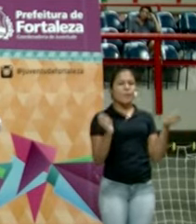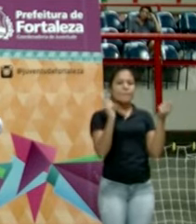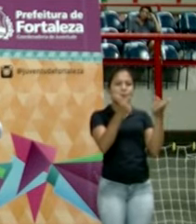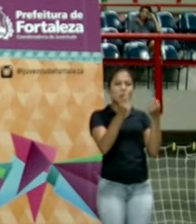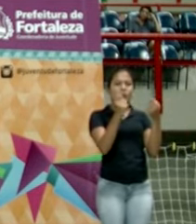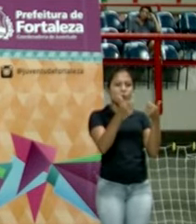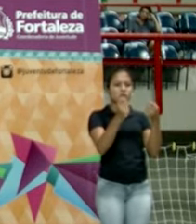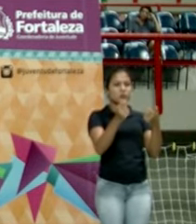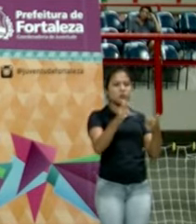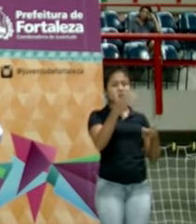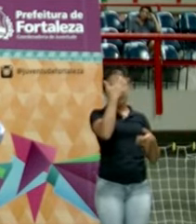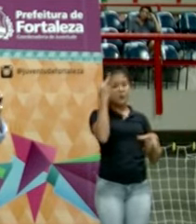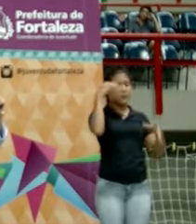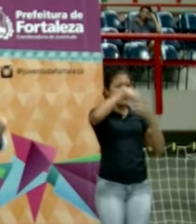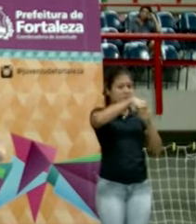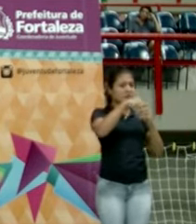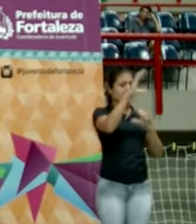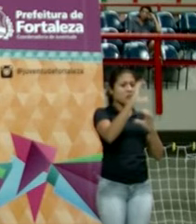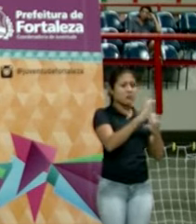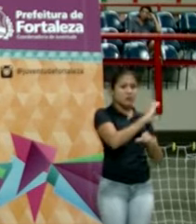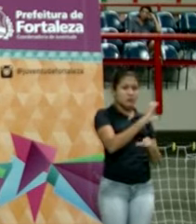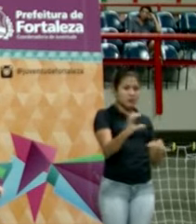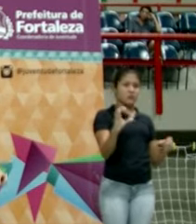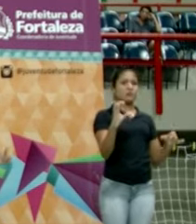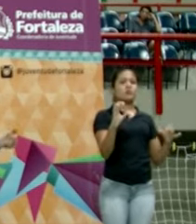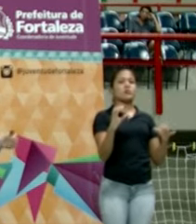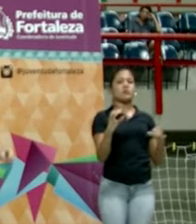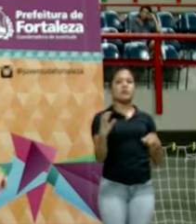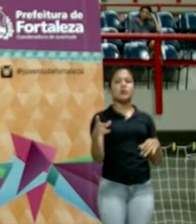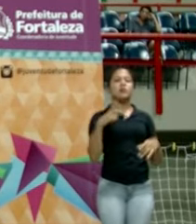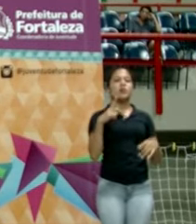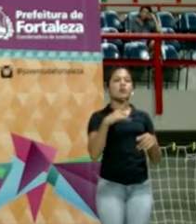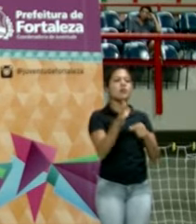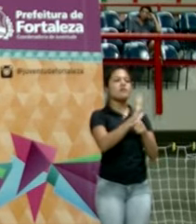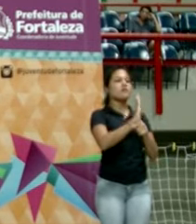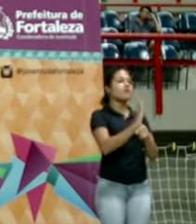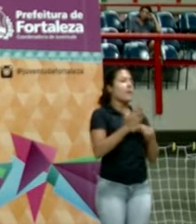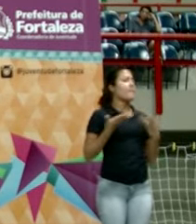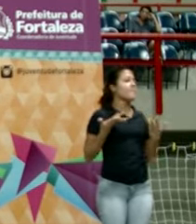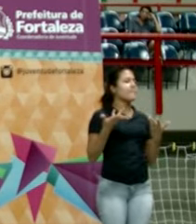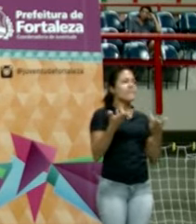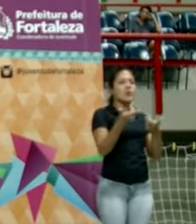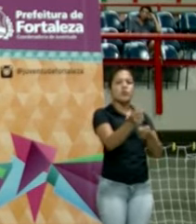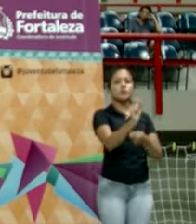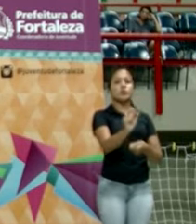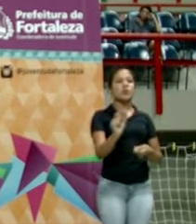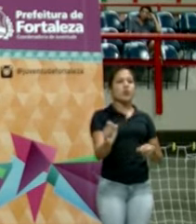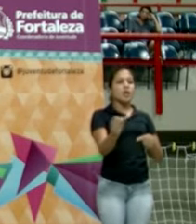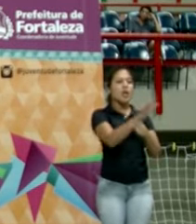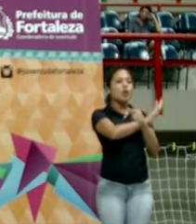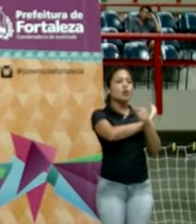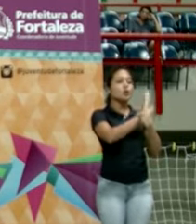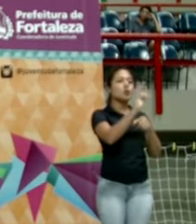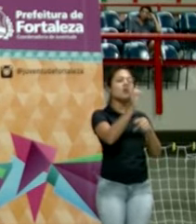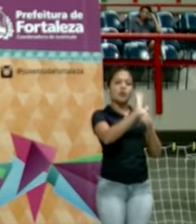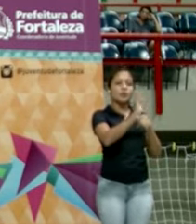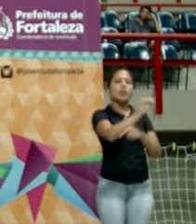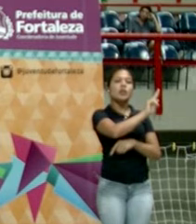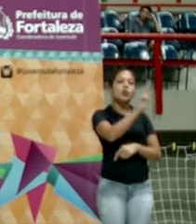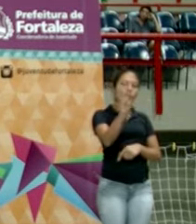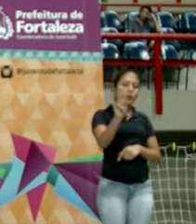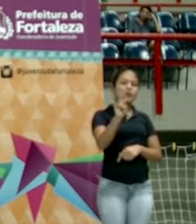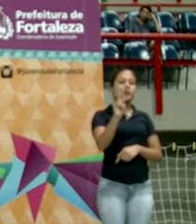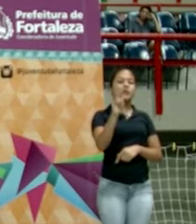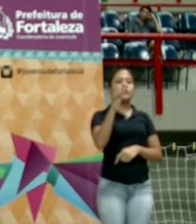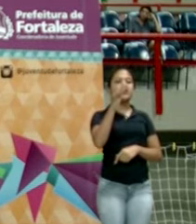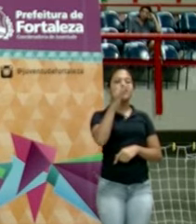estavam dentro da igreja. Tem um filme sensacional que eu aconselho a quem nunca assistiu assistir, chama-se O Nome da Rosa, com o